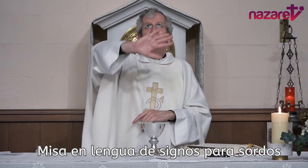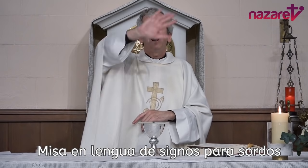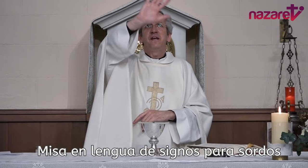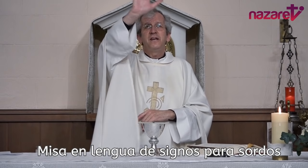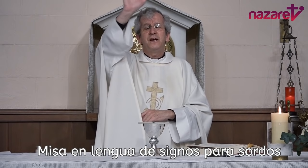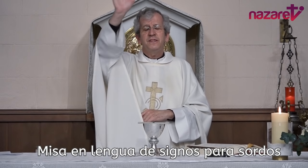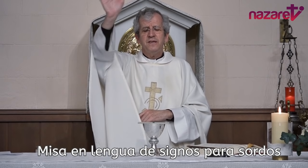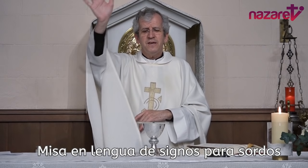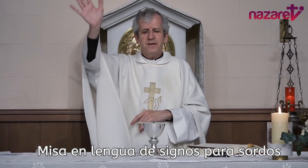Hosana en el